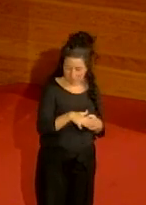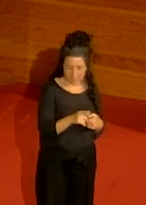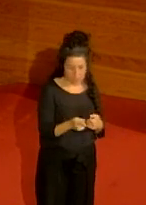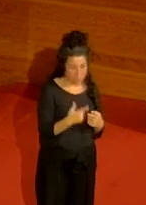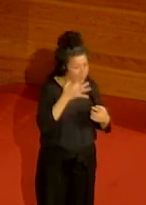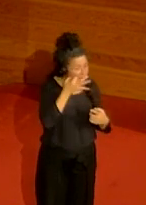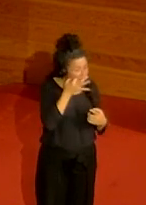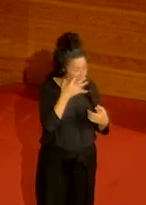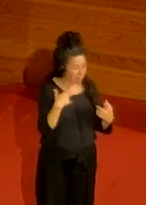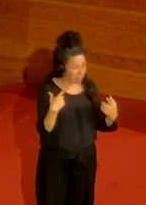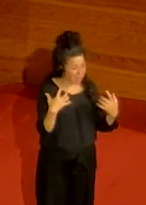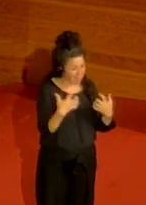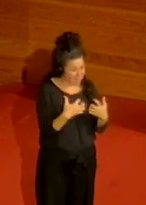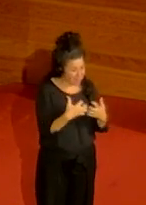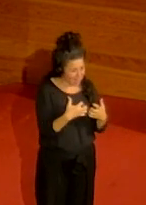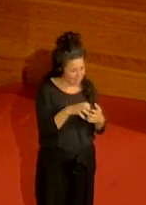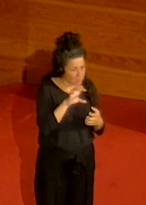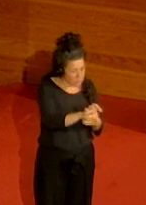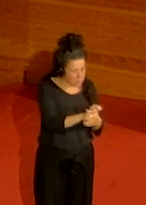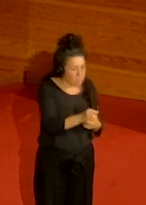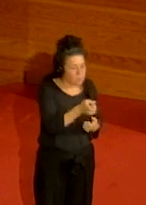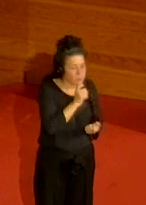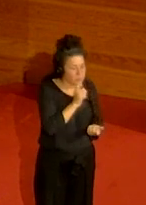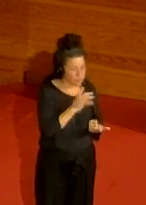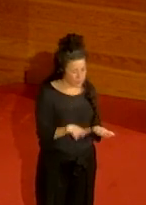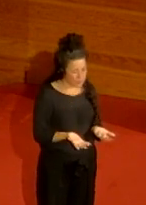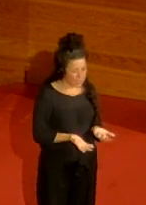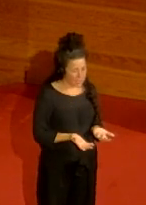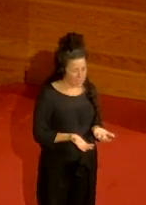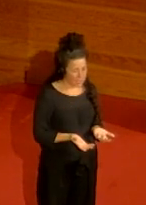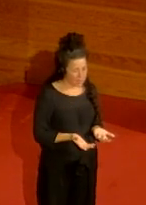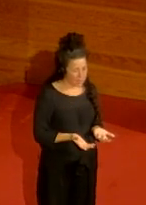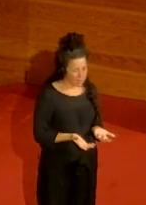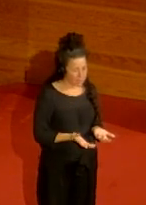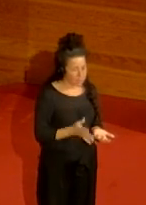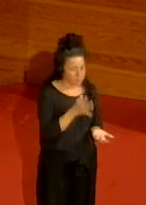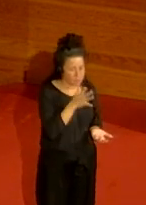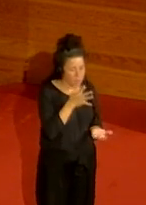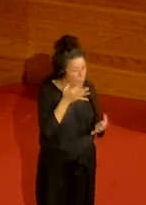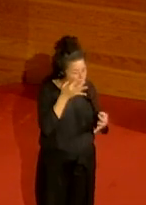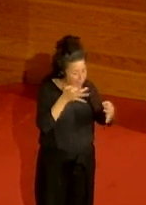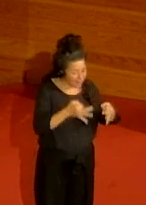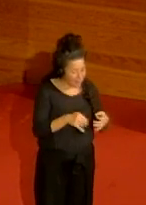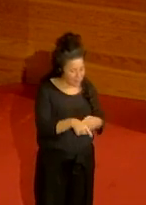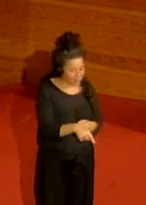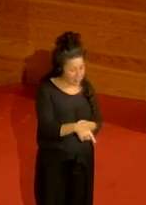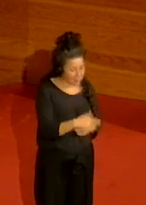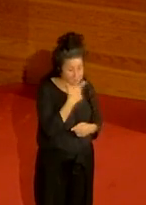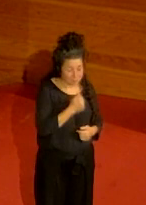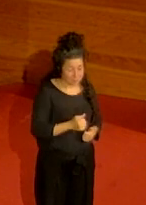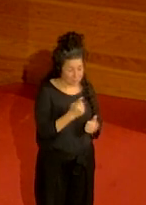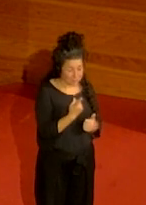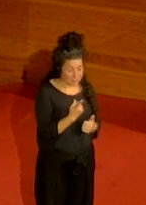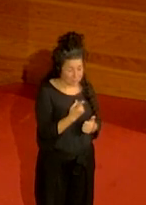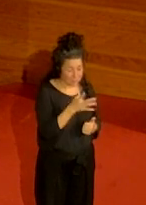que la gente habla también es muy difícil de que se lleve a cabo Aunque en A lo mejor la realidad sobre el terreno es lo que lo más fácil porque a Israel